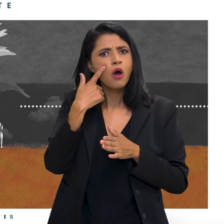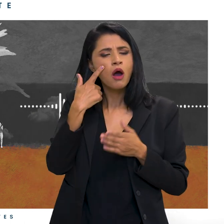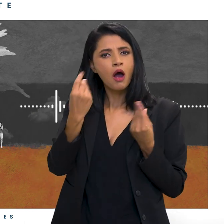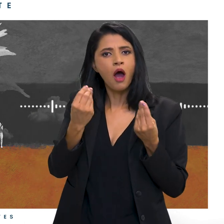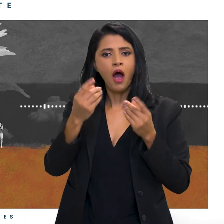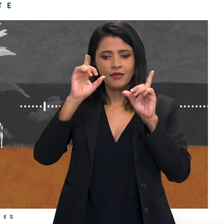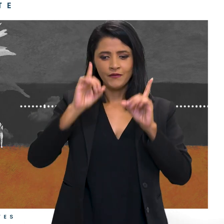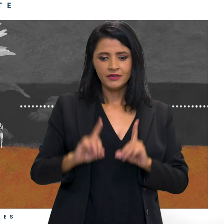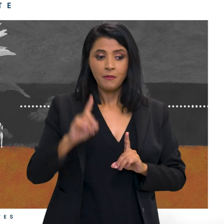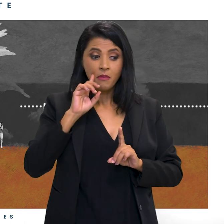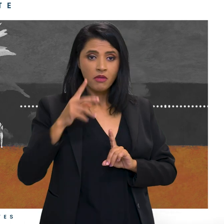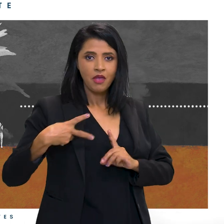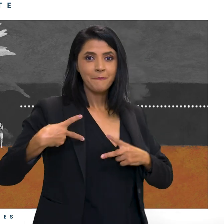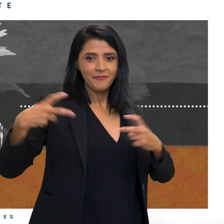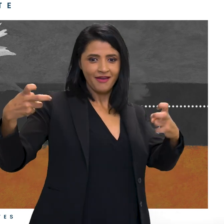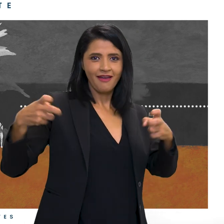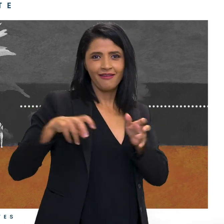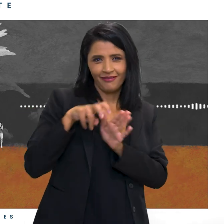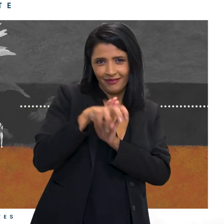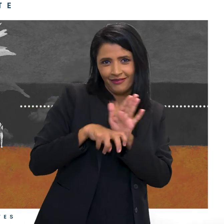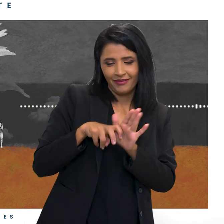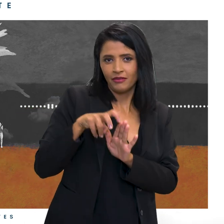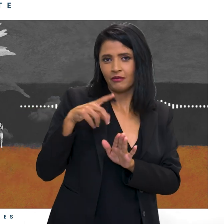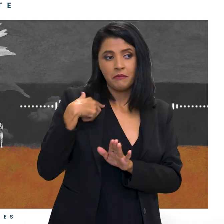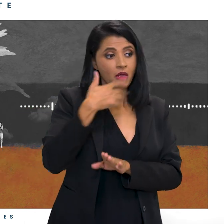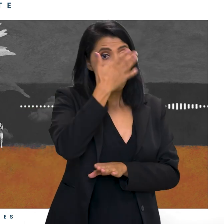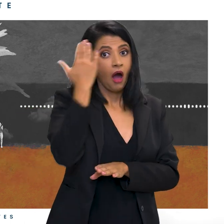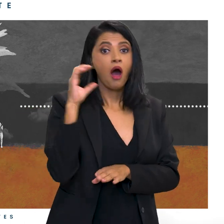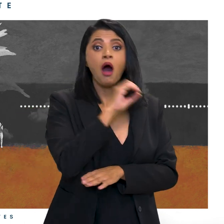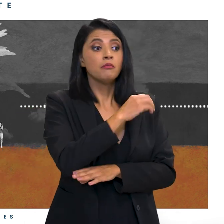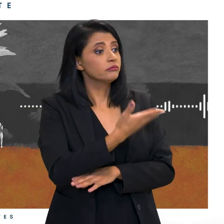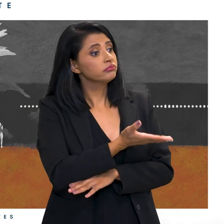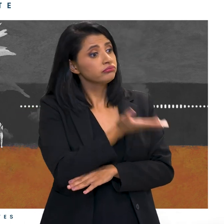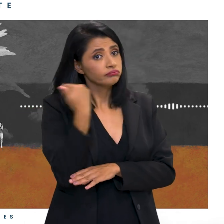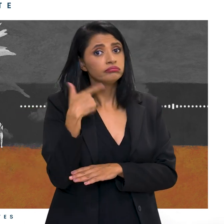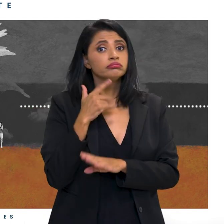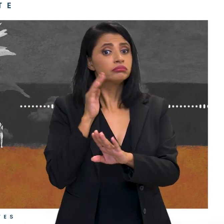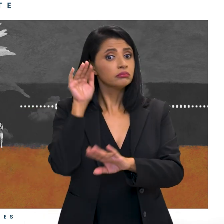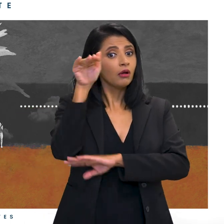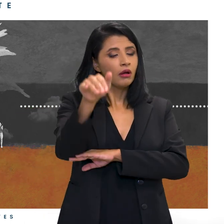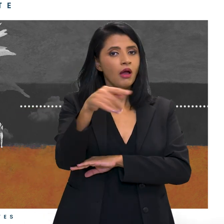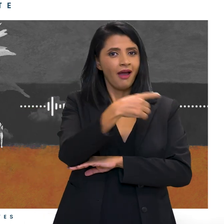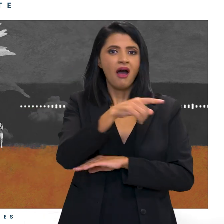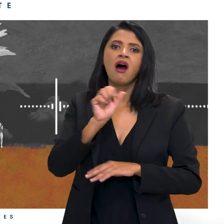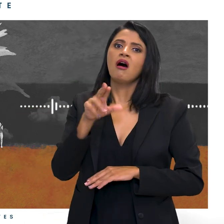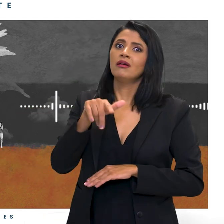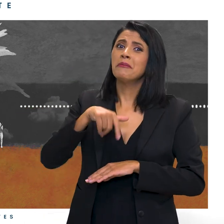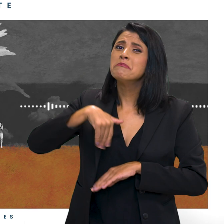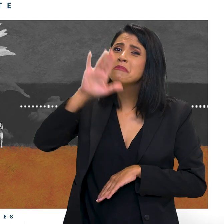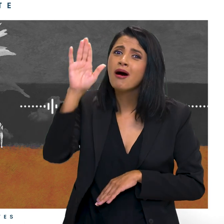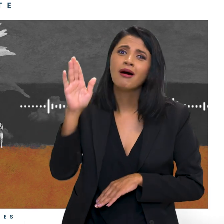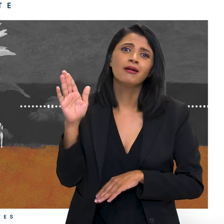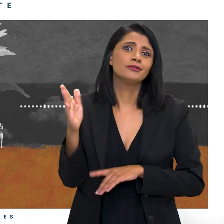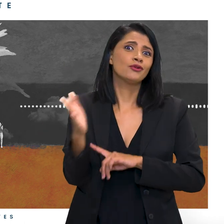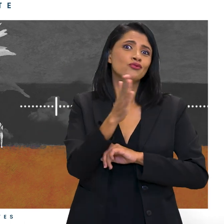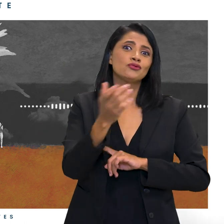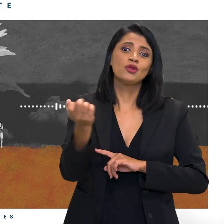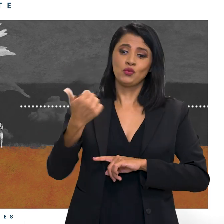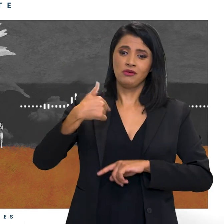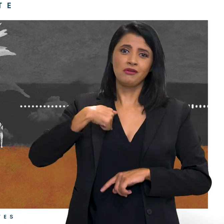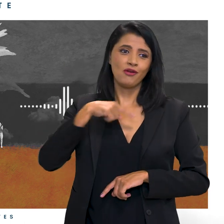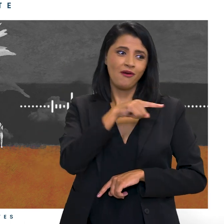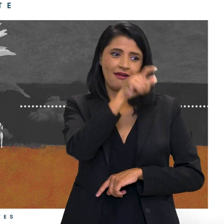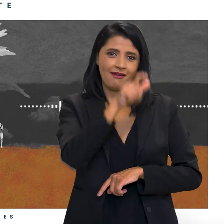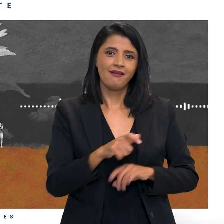lá, como a minha deficiência é visível, eu logo, né, a menina me chamou, você quer? E tal. E Ana precisava de mais de